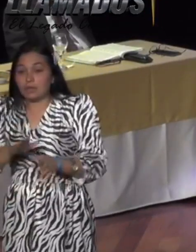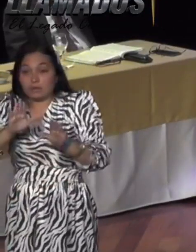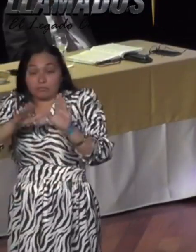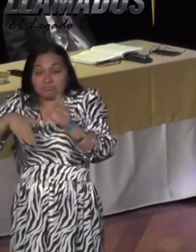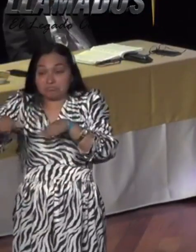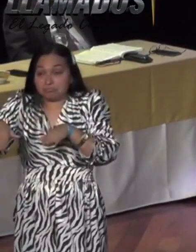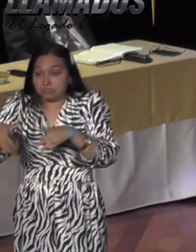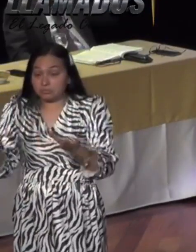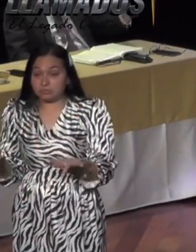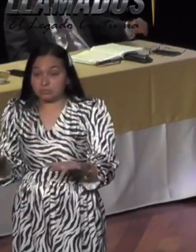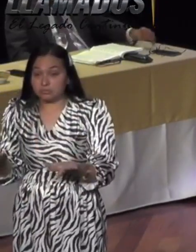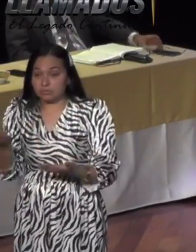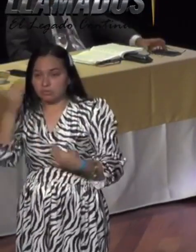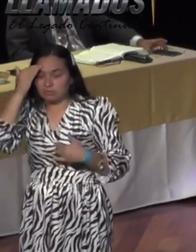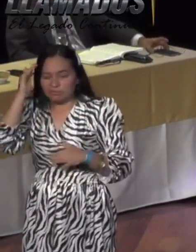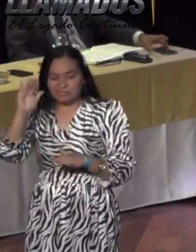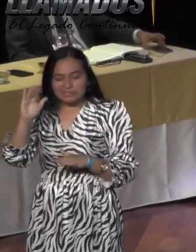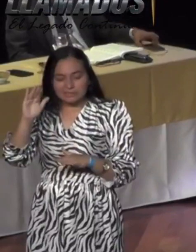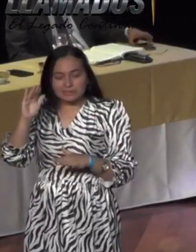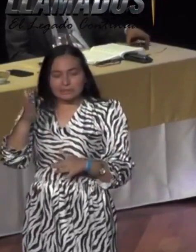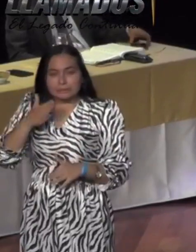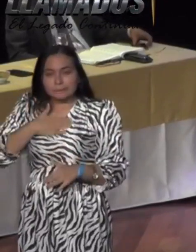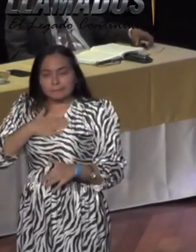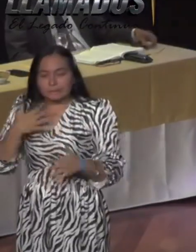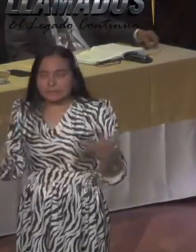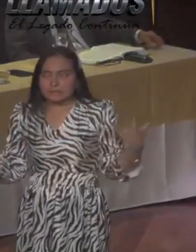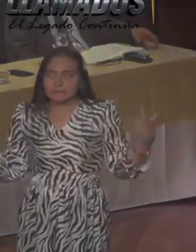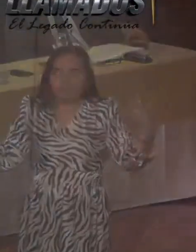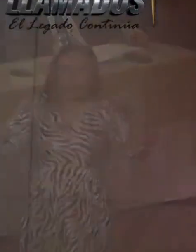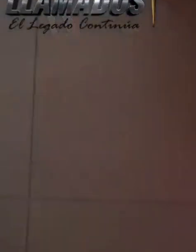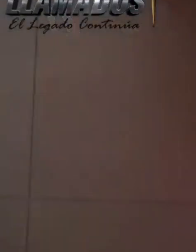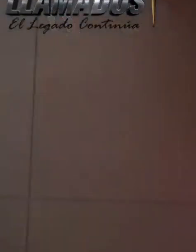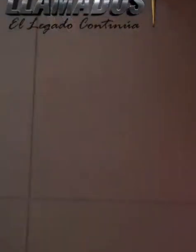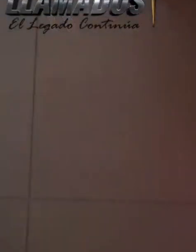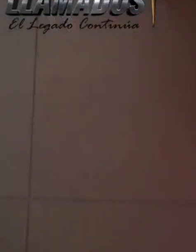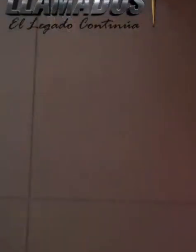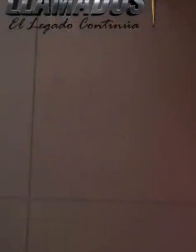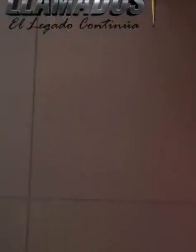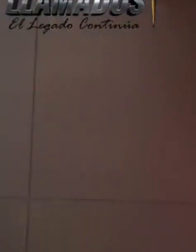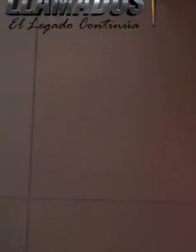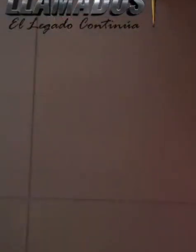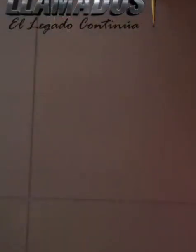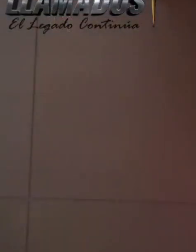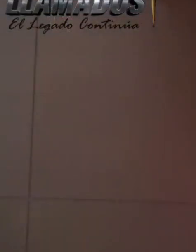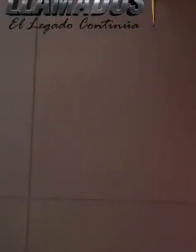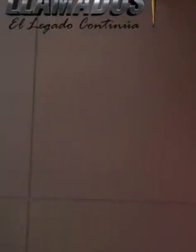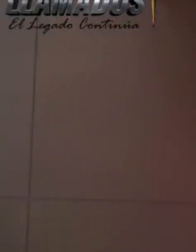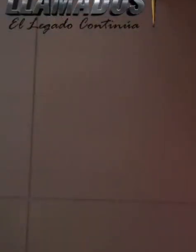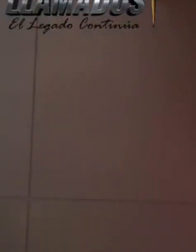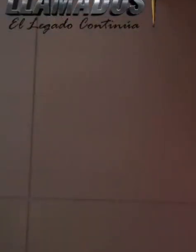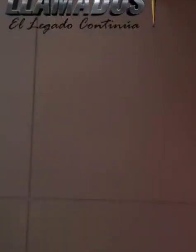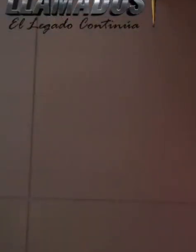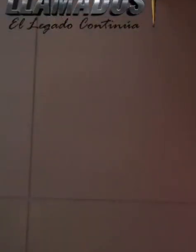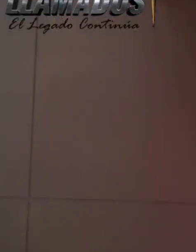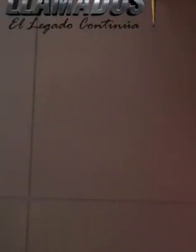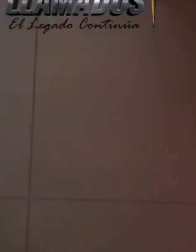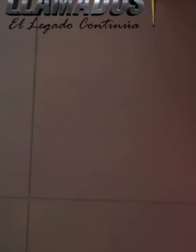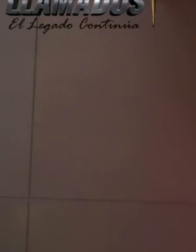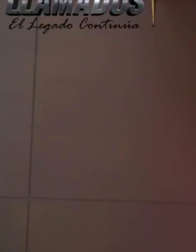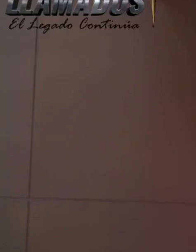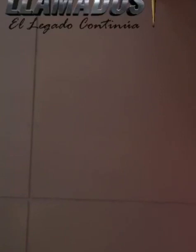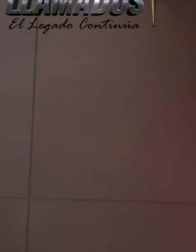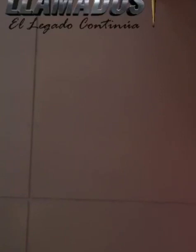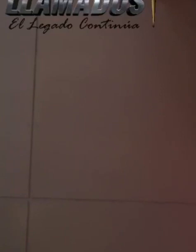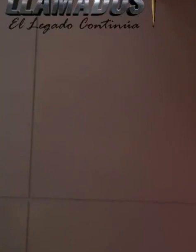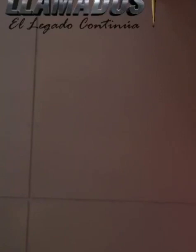están. Se confundieron porque le rodaron la línea y ya no saben si son de allá o son de acá. Pues yo te digo que los de acá nos